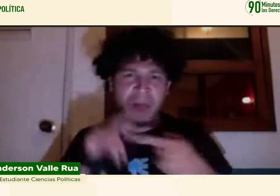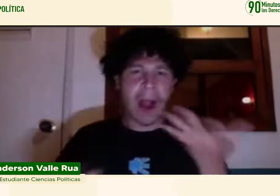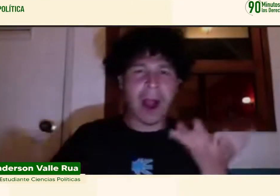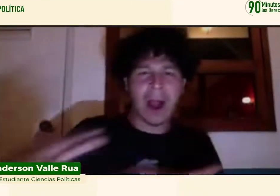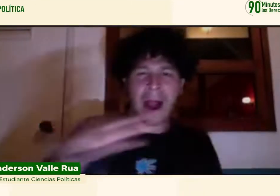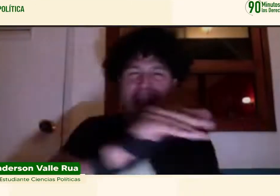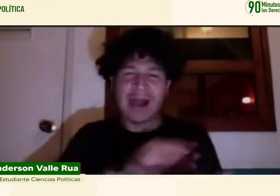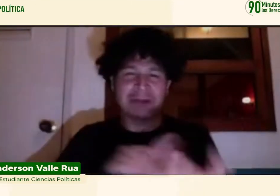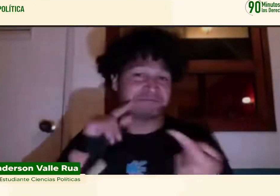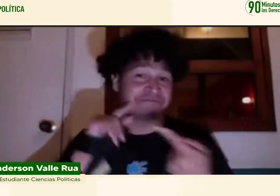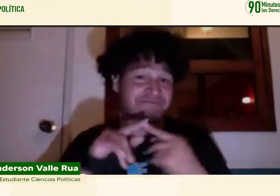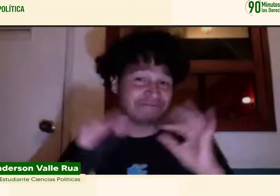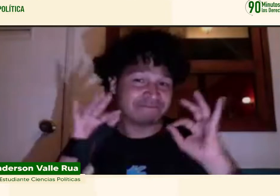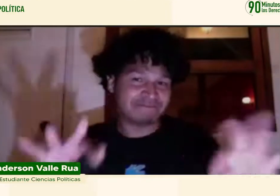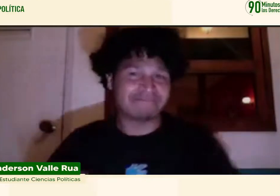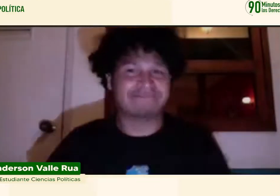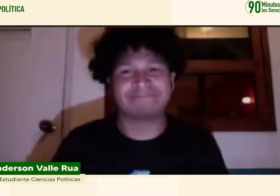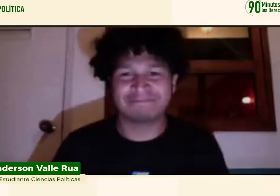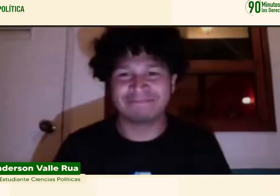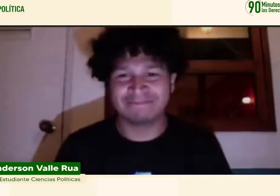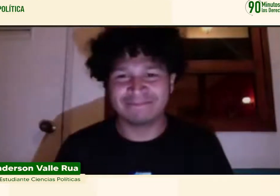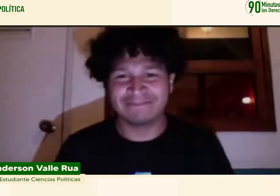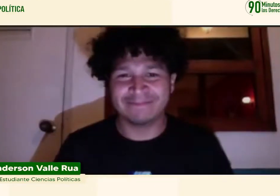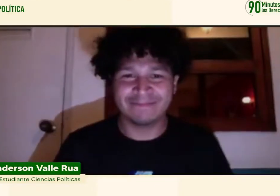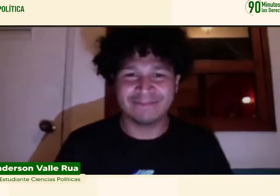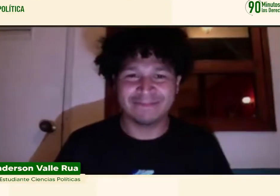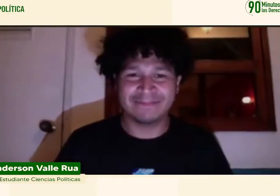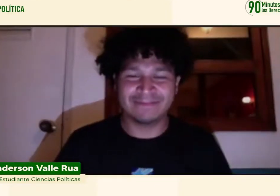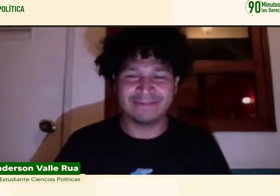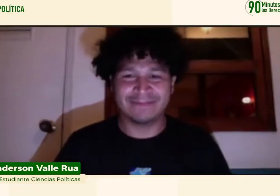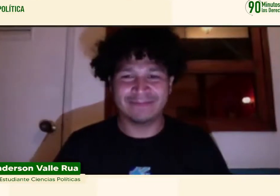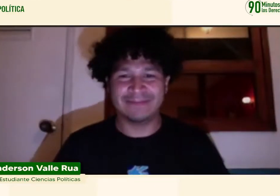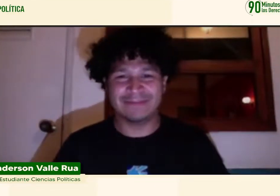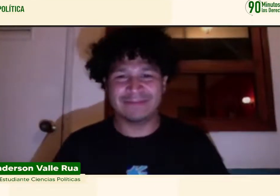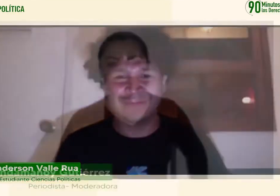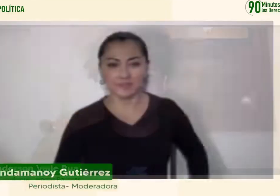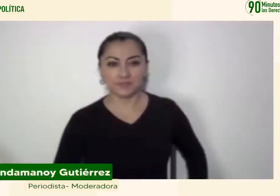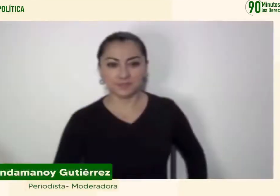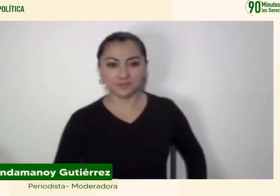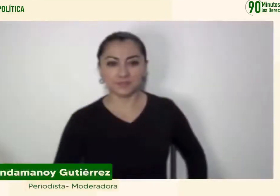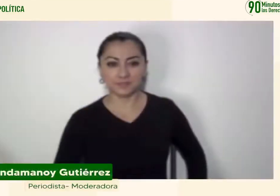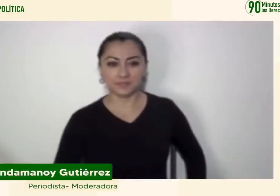vivimos en la sociedad igual muy dispuesto como una muy buena conversación mucho gracias